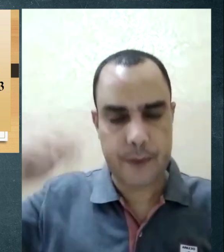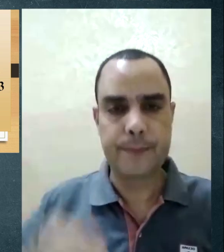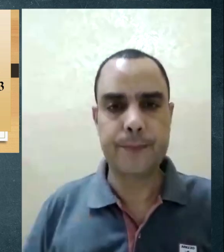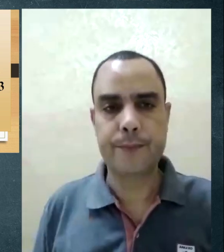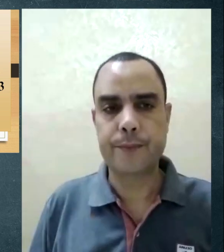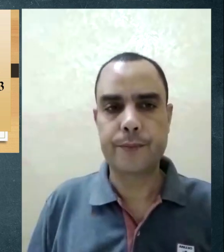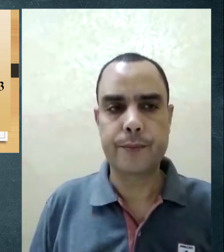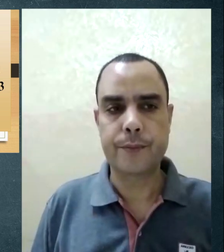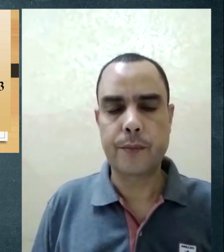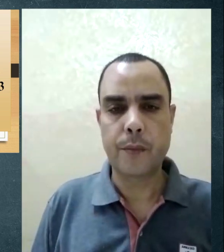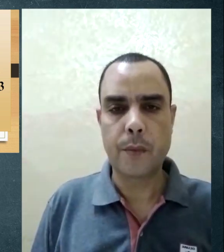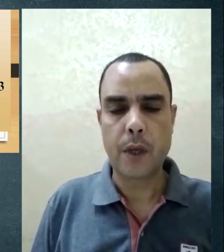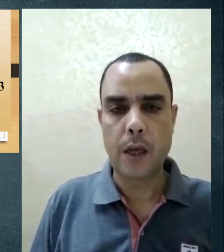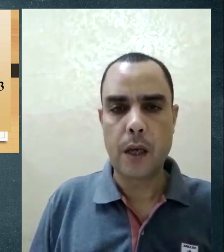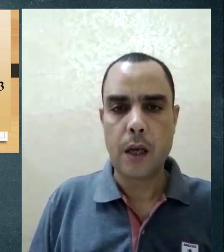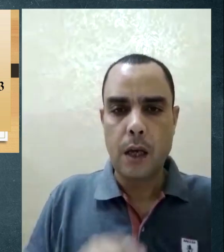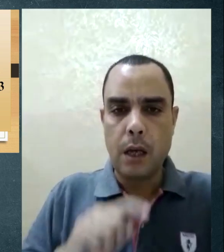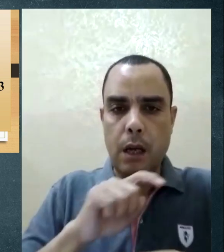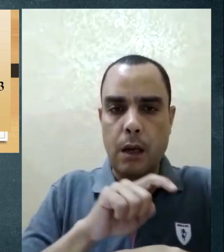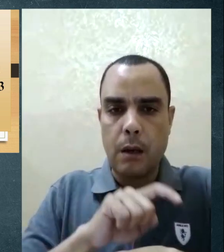والشباب،